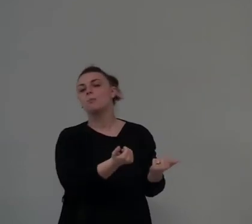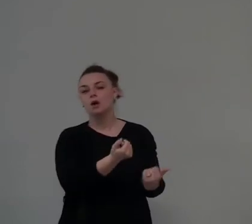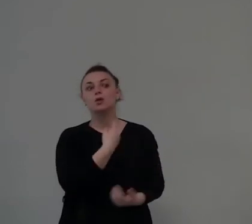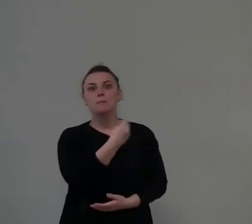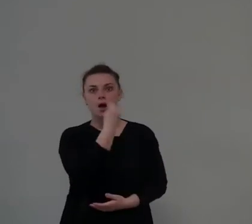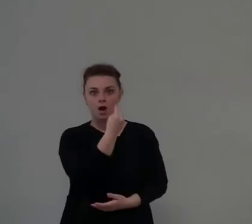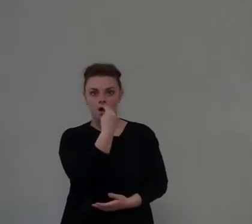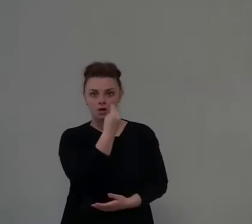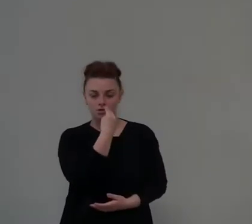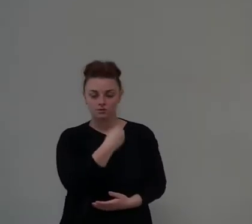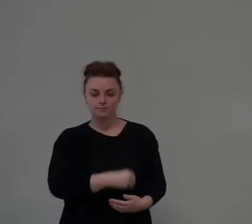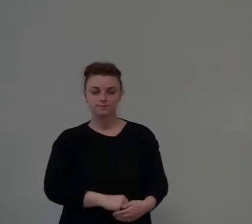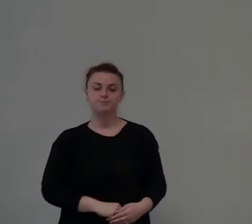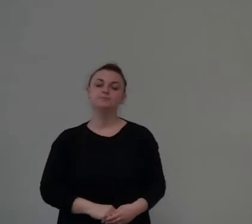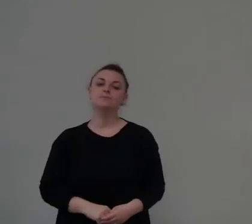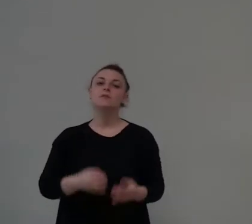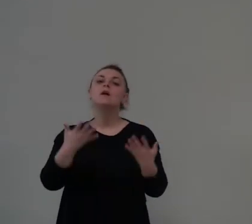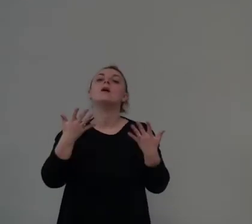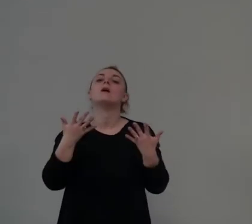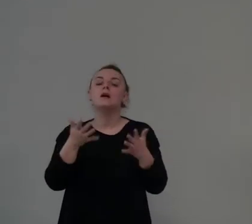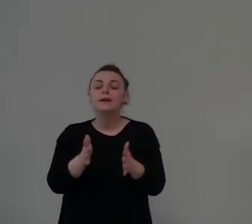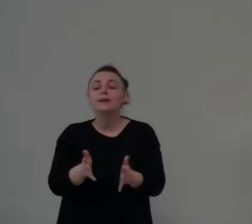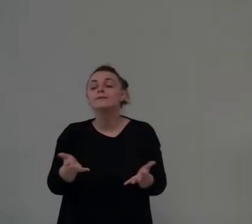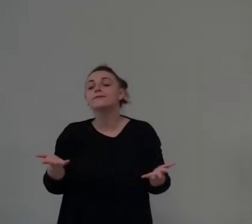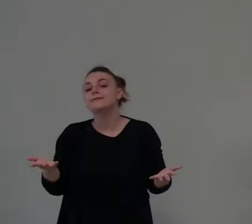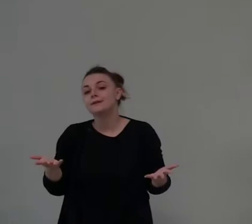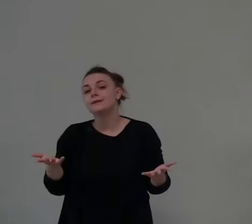mangialo. E alla fine ci porta a peccare.